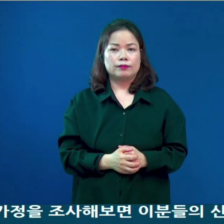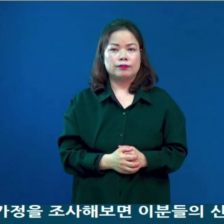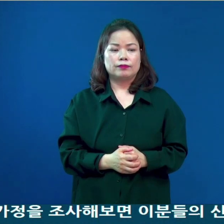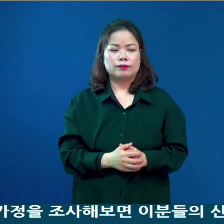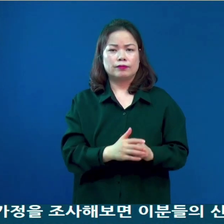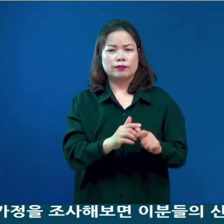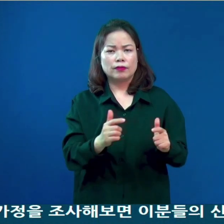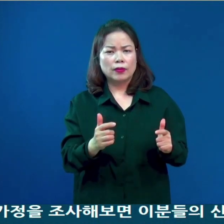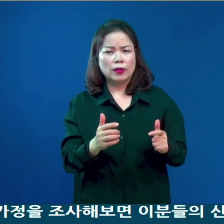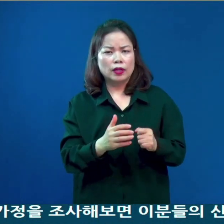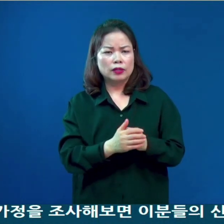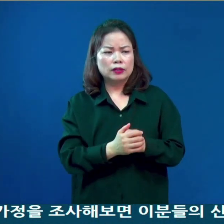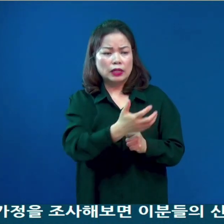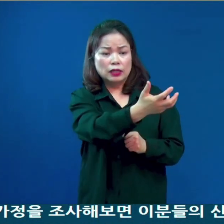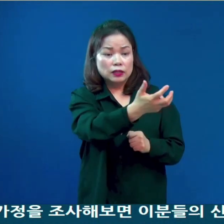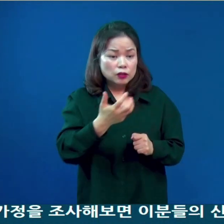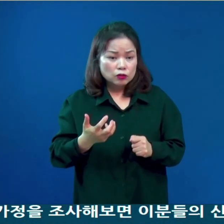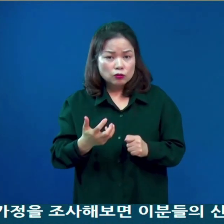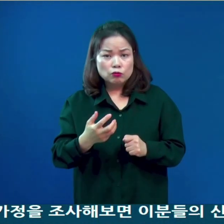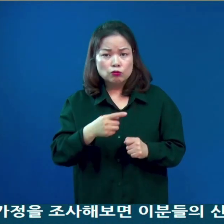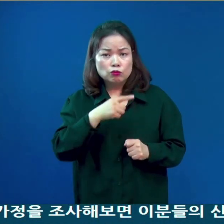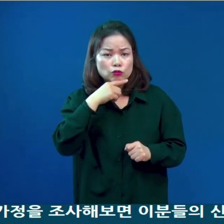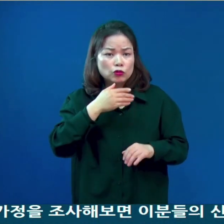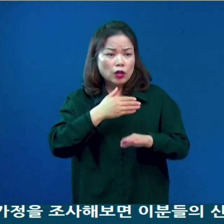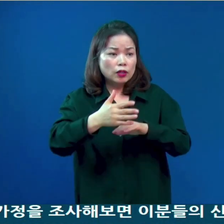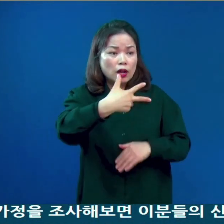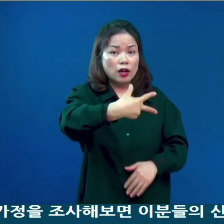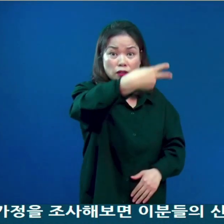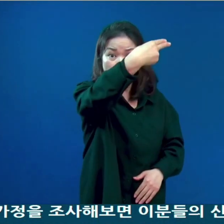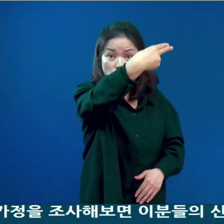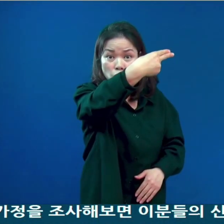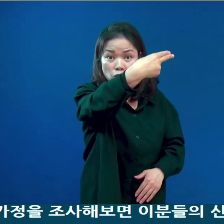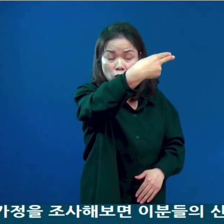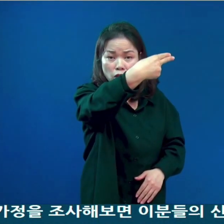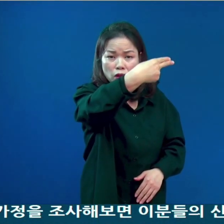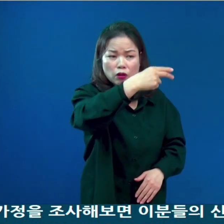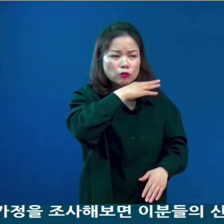이들은, 실향민들은 북한과 끊어졌어요. 더 이상